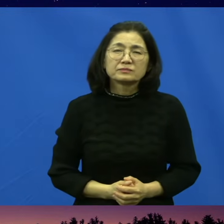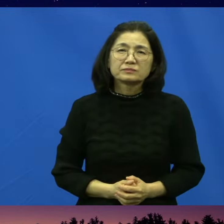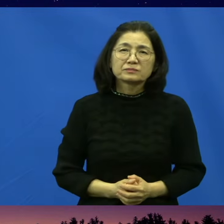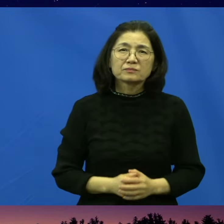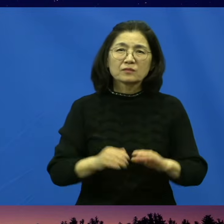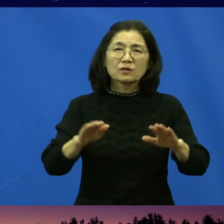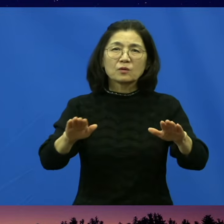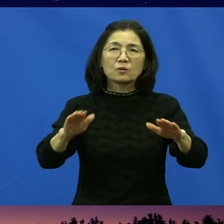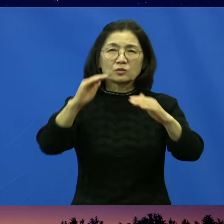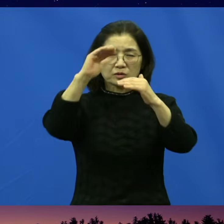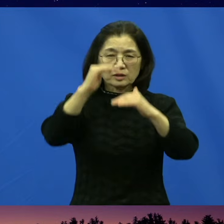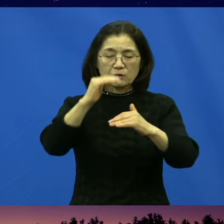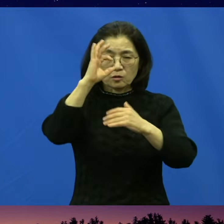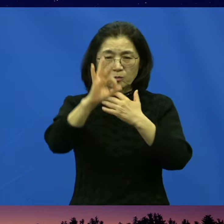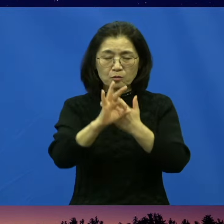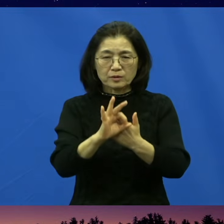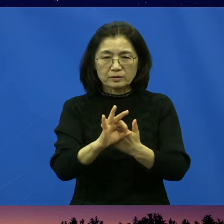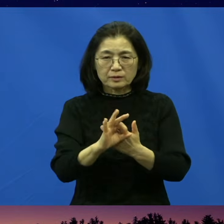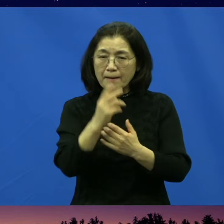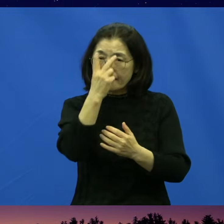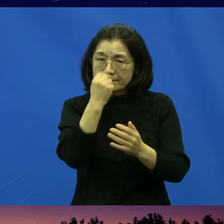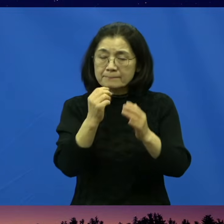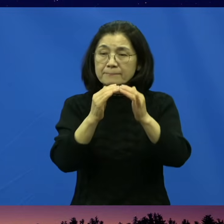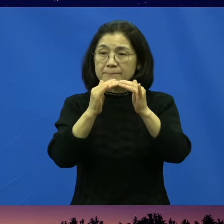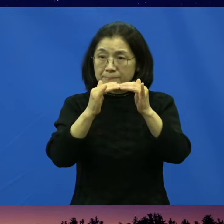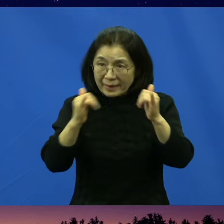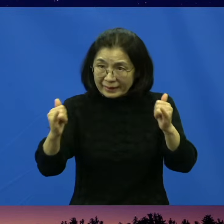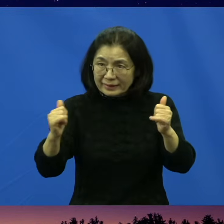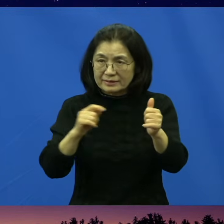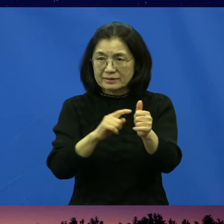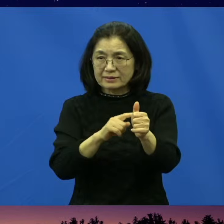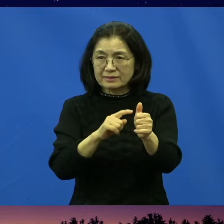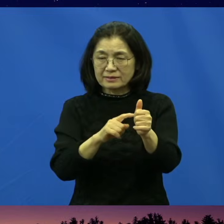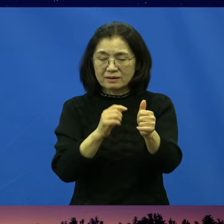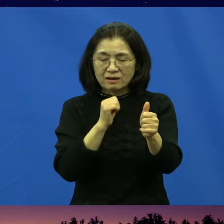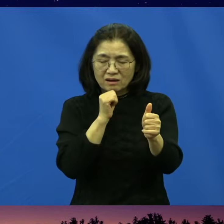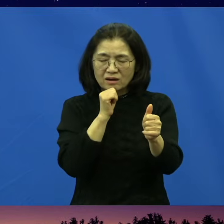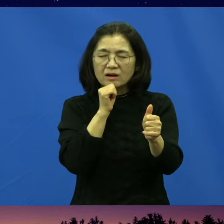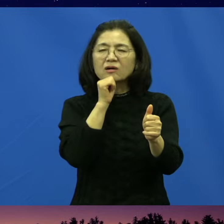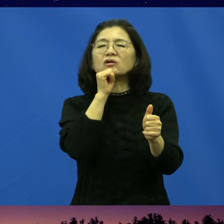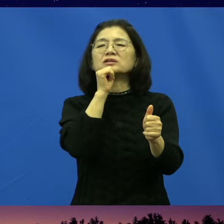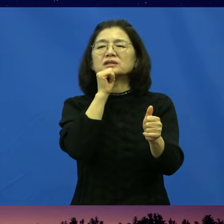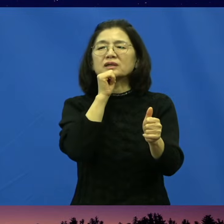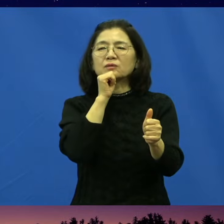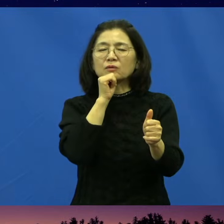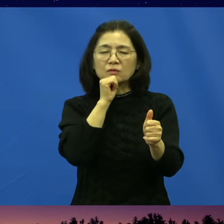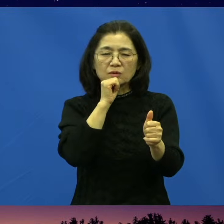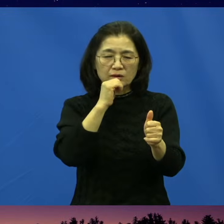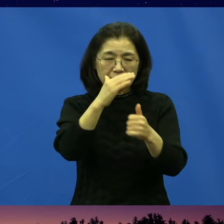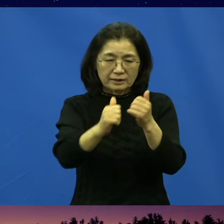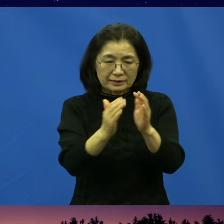오늘 본문인 바디메오를 묘사하는데 맹인이요 거지라고 표현을 합니다.